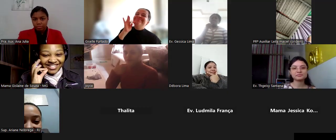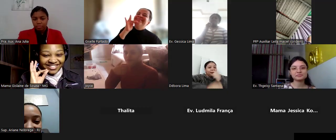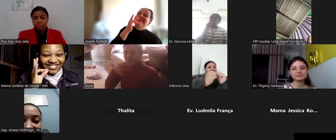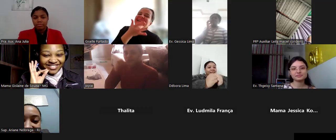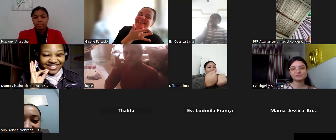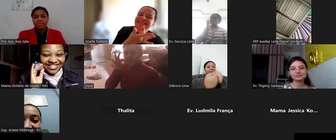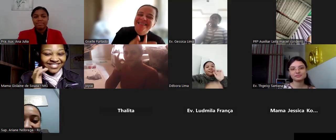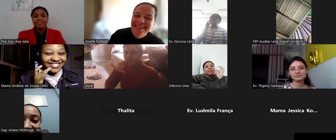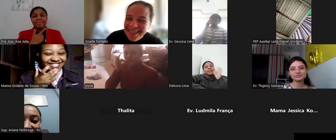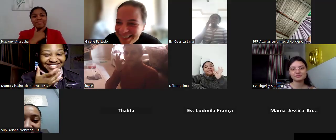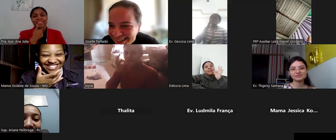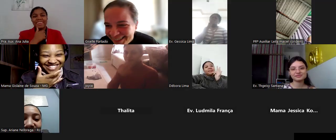Que delícia.